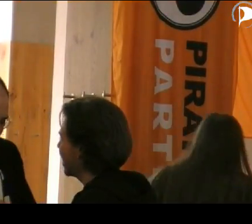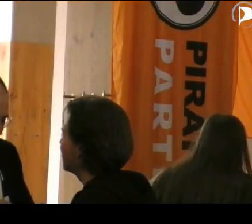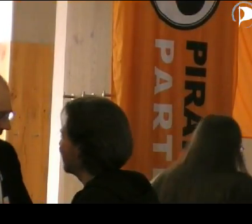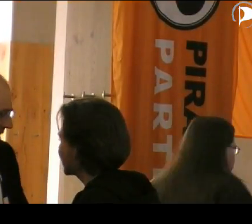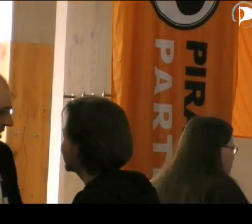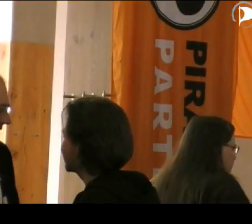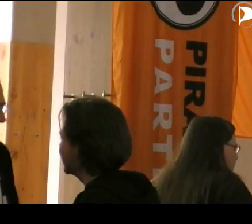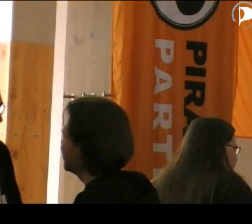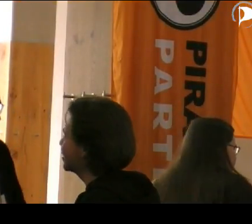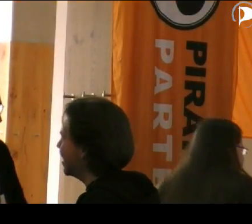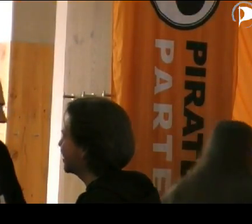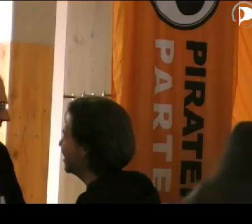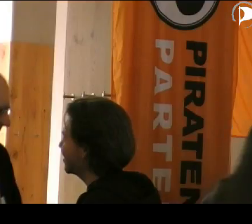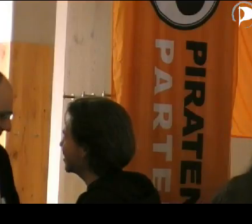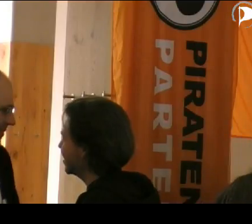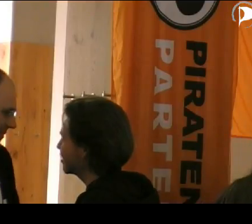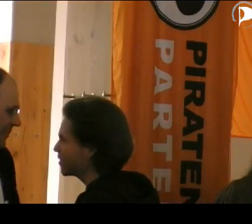einfach auf die nächste